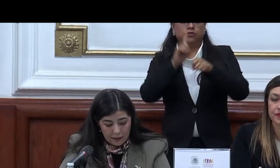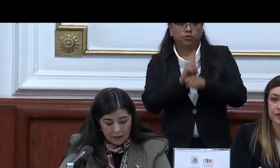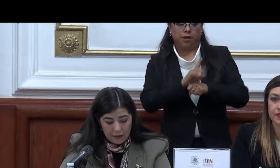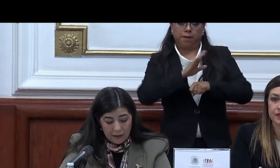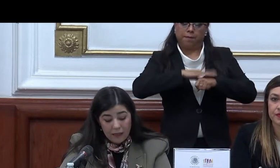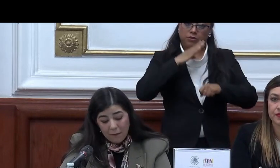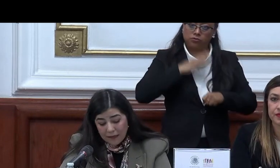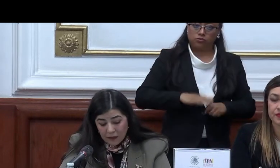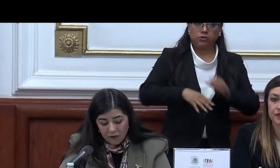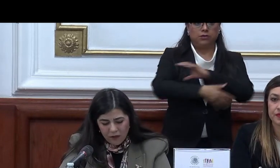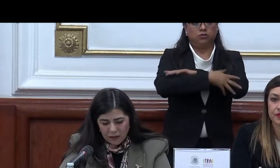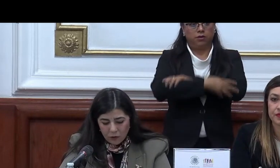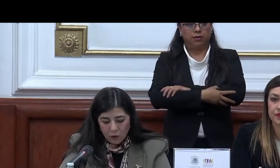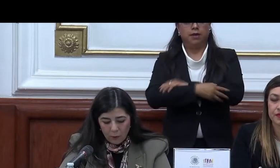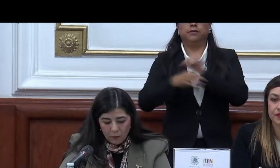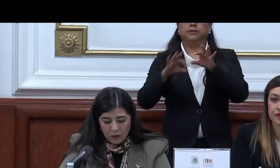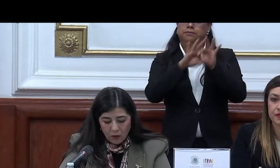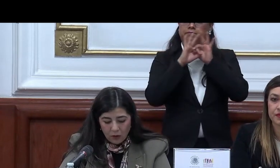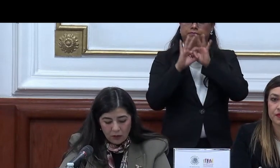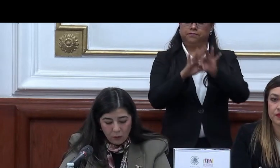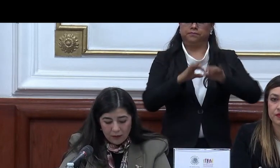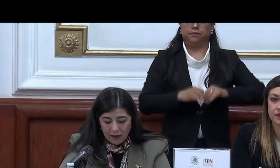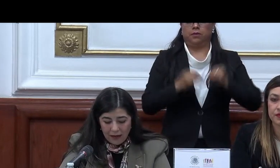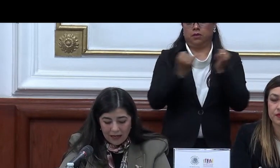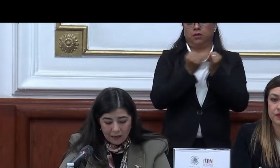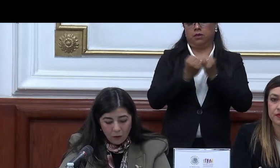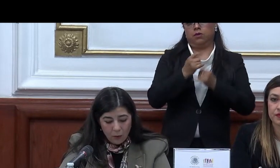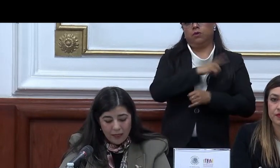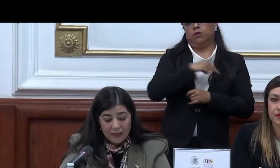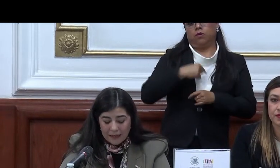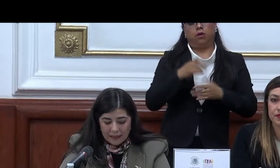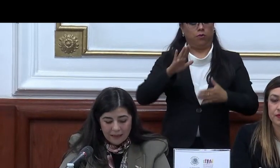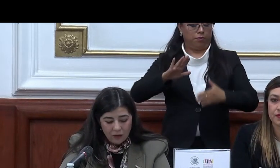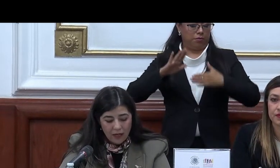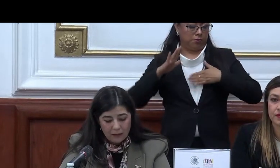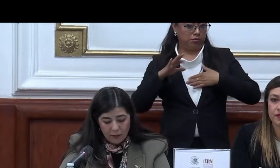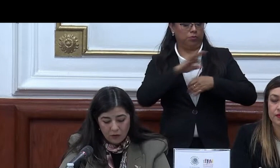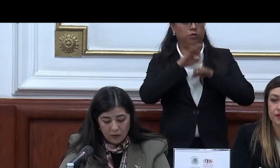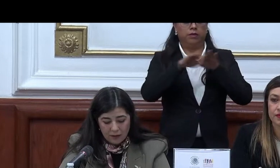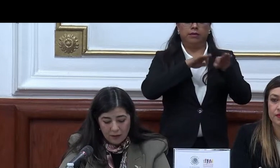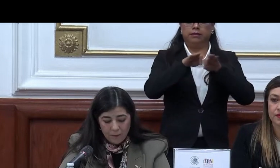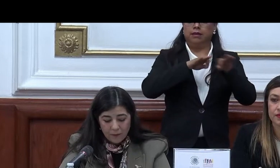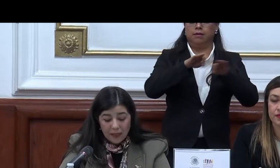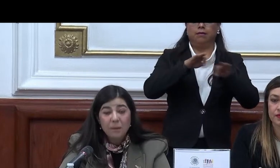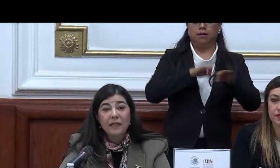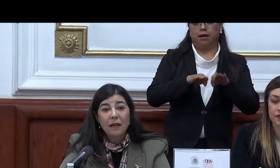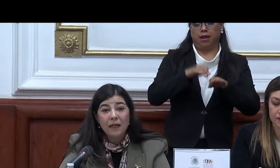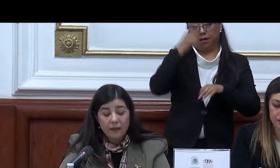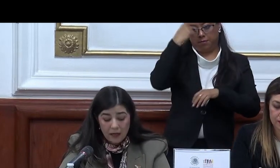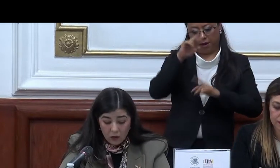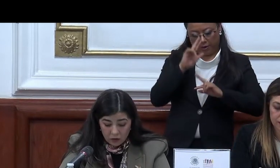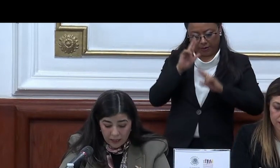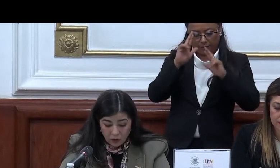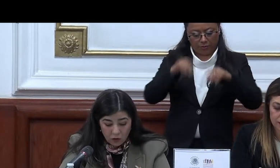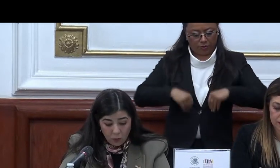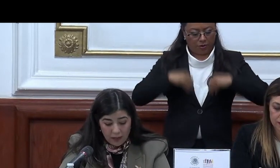solidarias. Además, refuerza nuestro compromiso de continuar trabajando por la dignidad de todas las personas, especialmente en contextos como el de la Ciudad